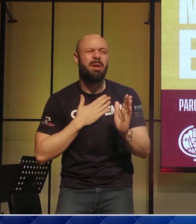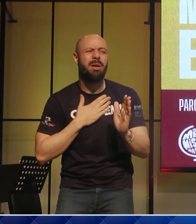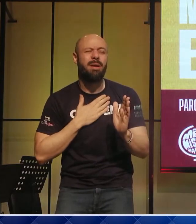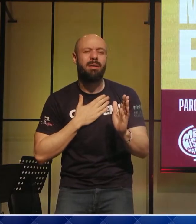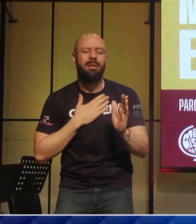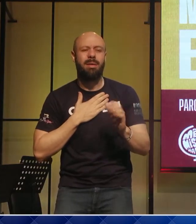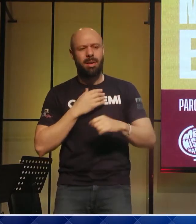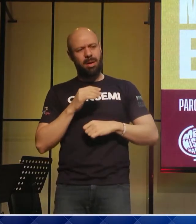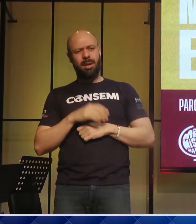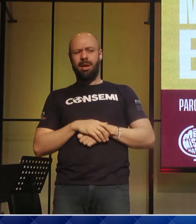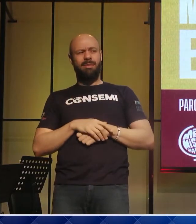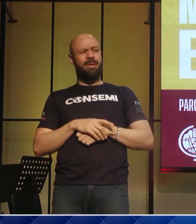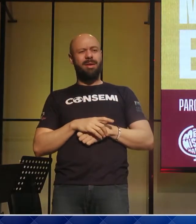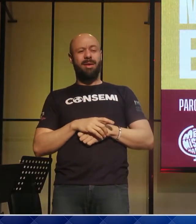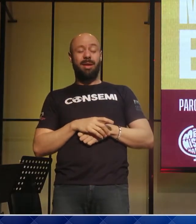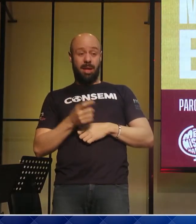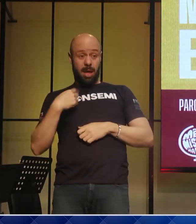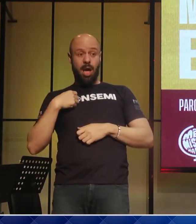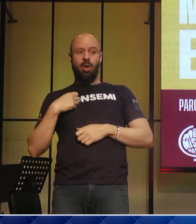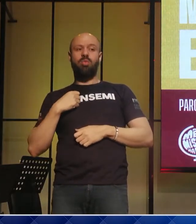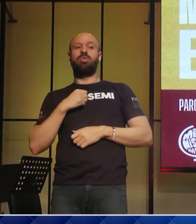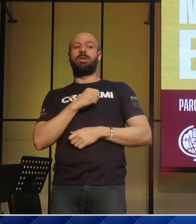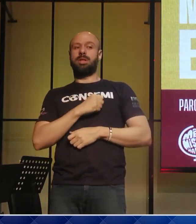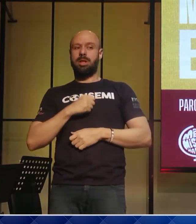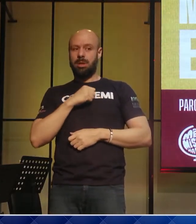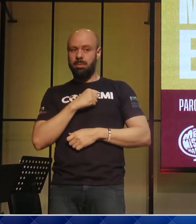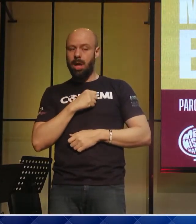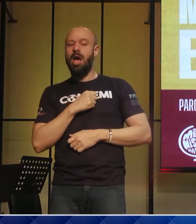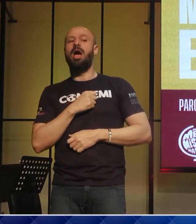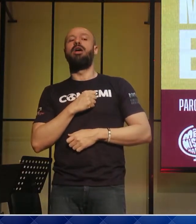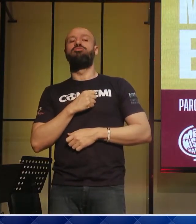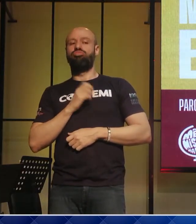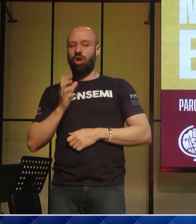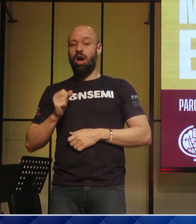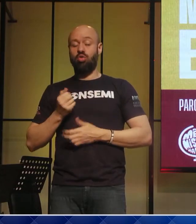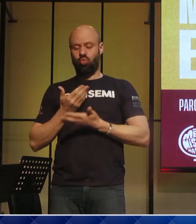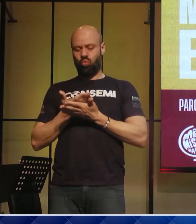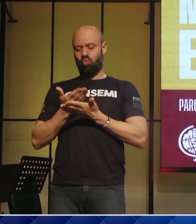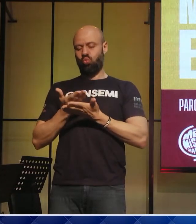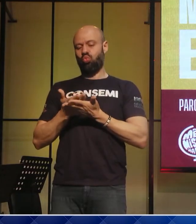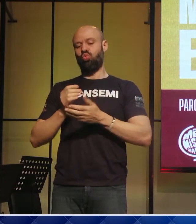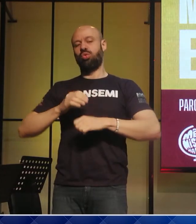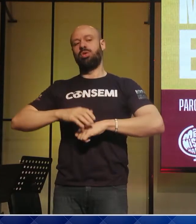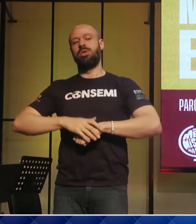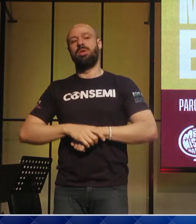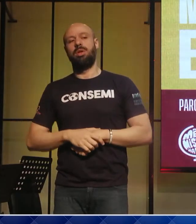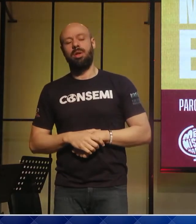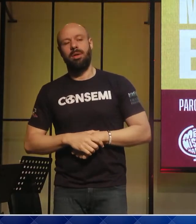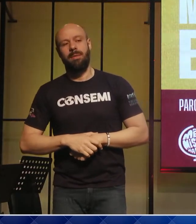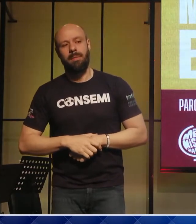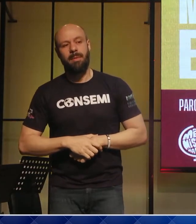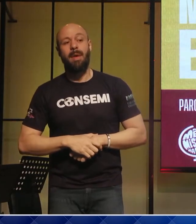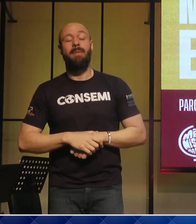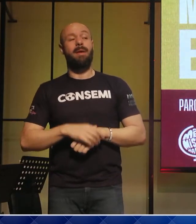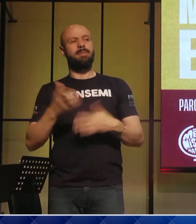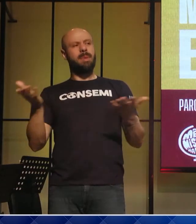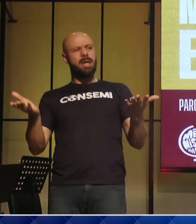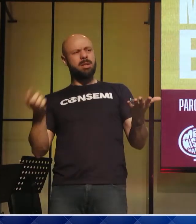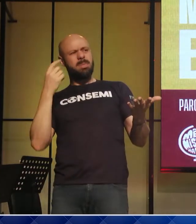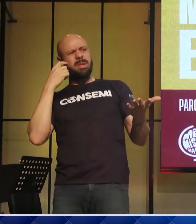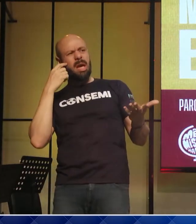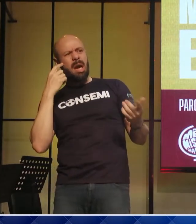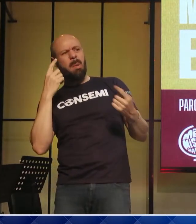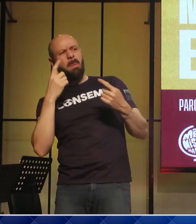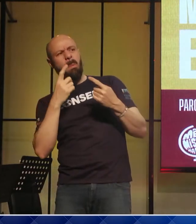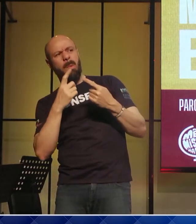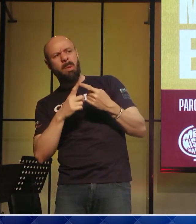Eu fiz seminário, ela não fez. E ela me ensinou a Bíblia. Ela falou: pastor, isso é batista, não é da Bíblia. E eu